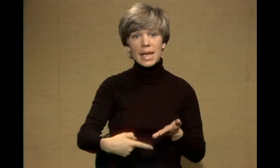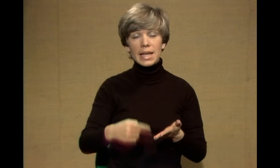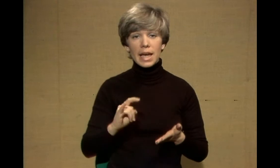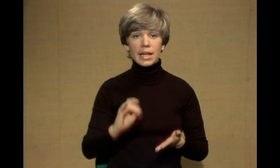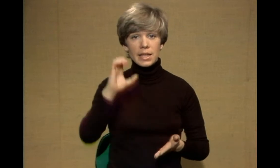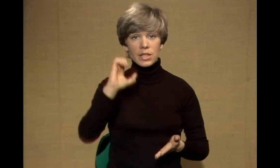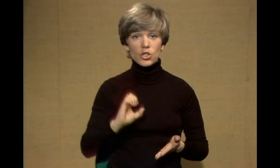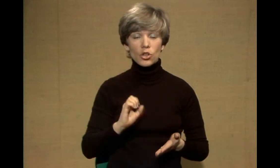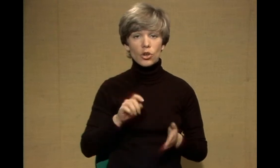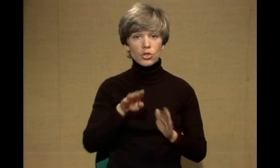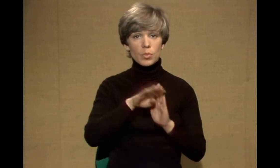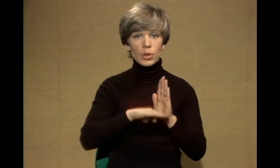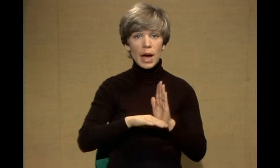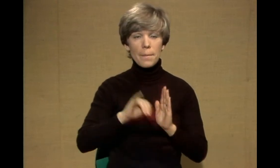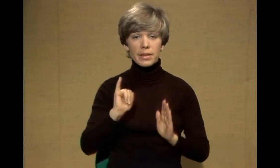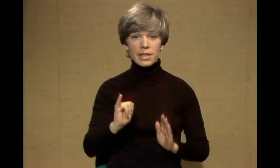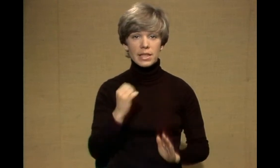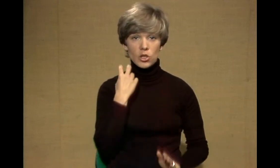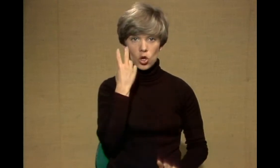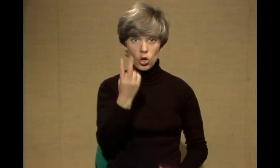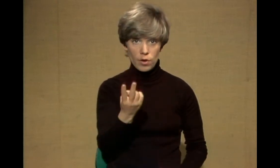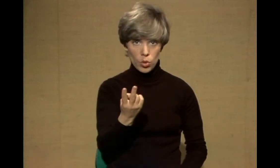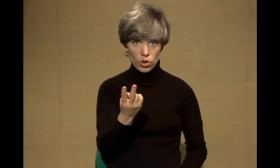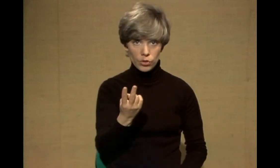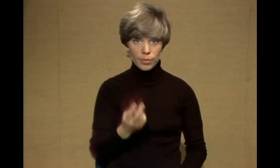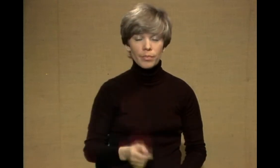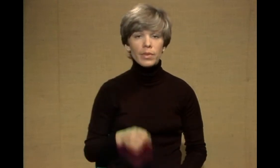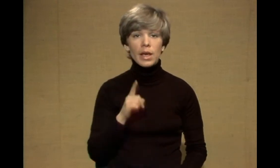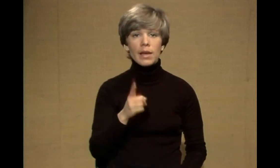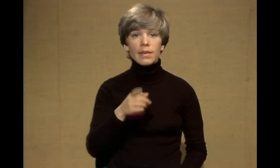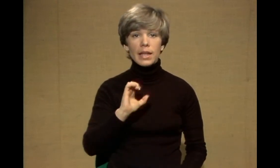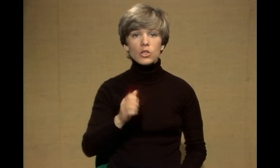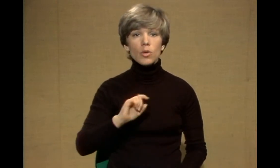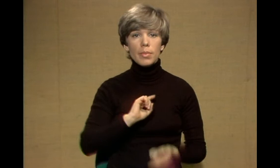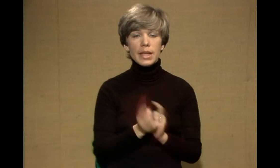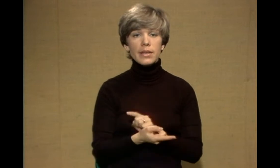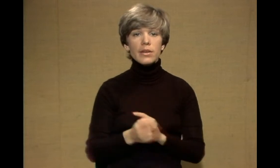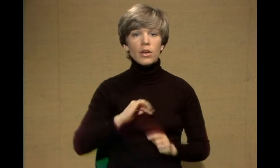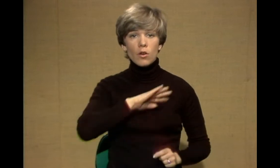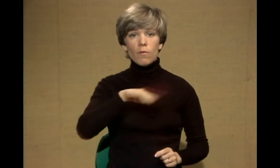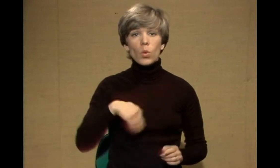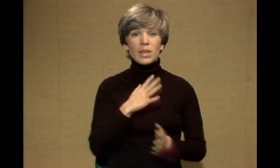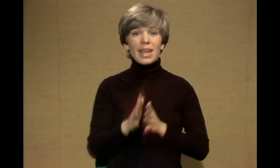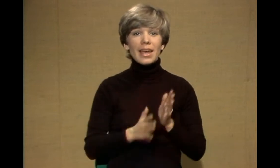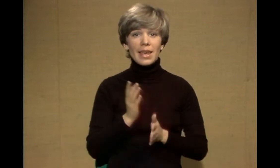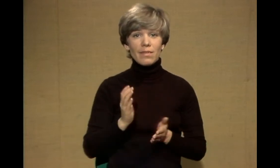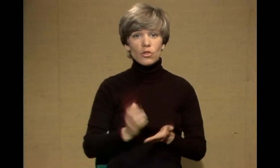teckenspråksmeningen i söndagsprogrammet i övermorgon. Den som blir vår